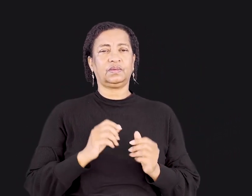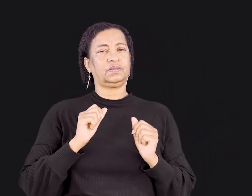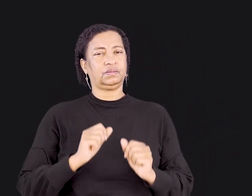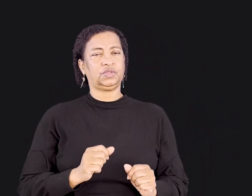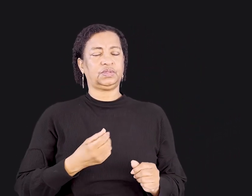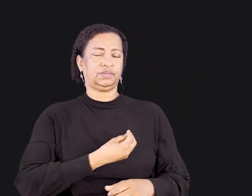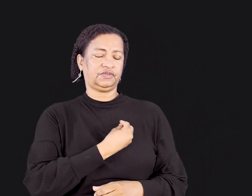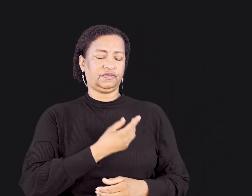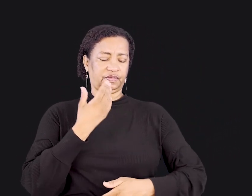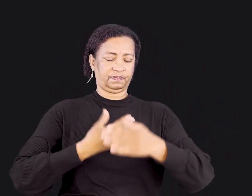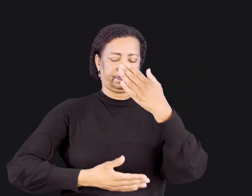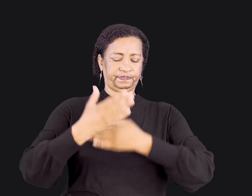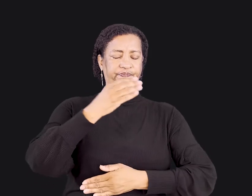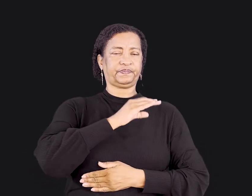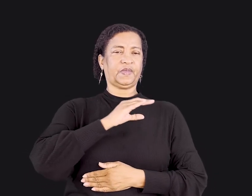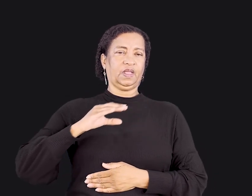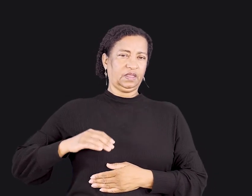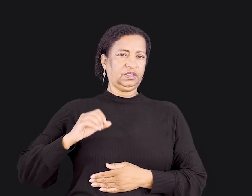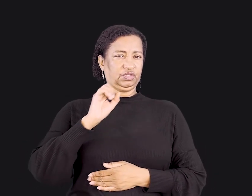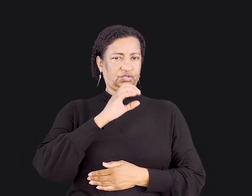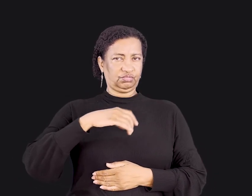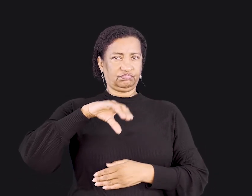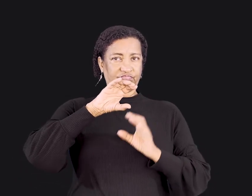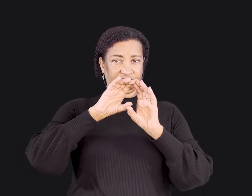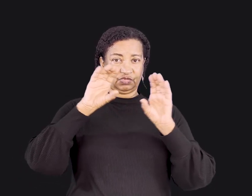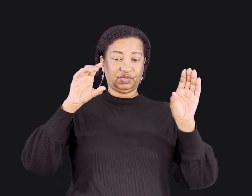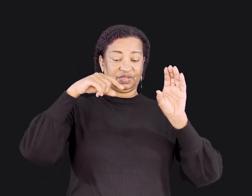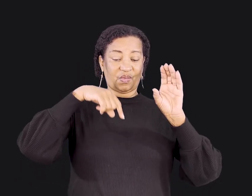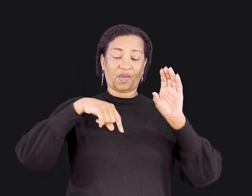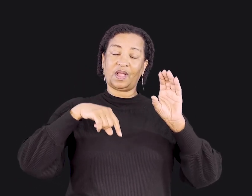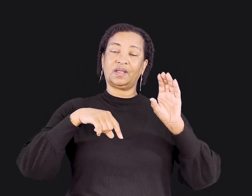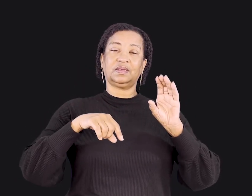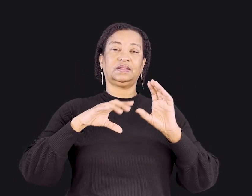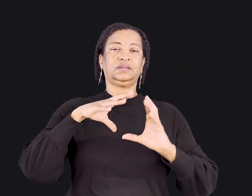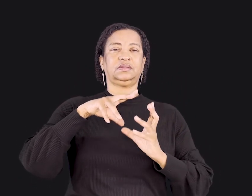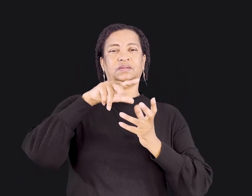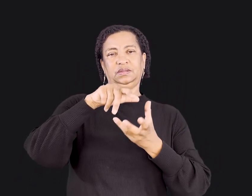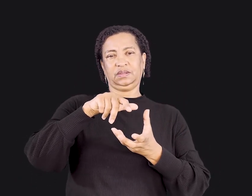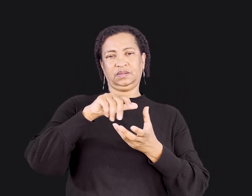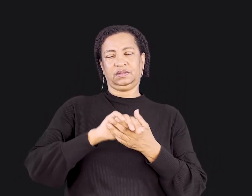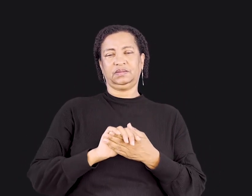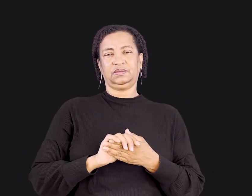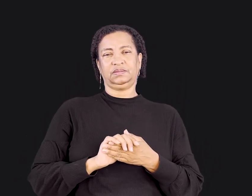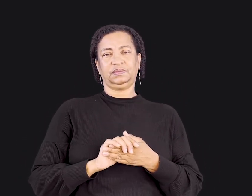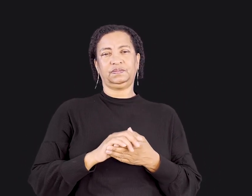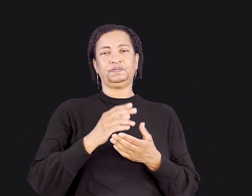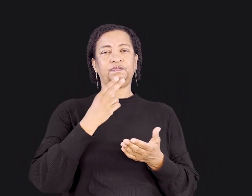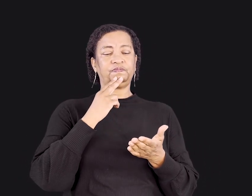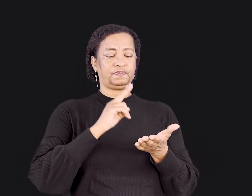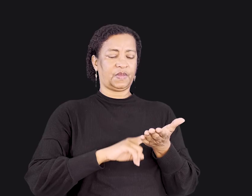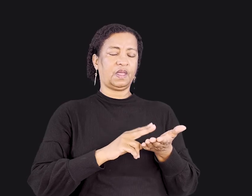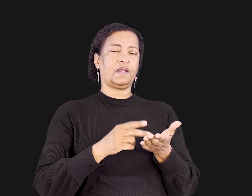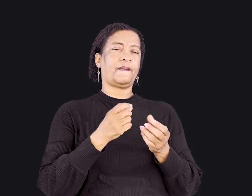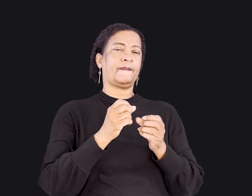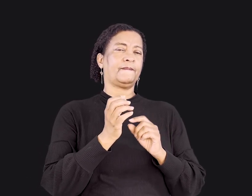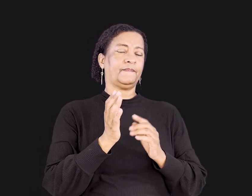Podemos viver em Cristo, numa dimensão celestial, aqui mesmo na terra. As Escrituras falam sobre ter a vida eterna em